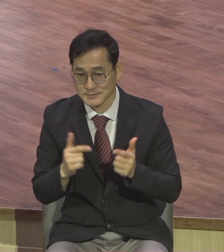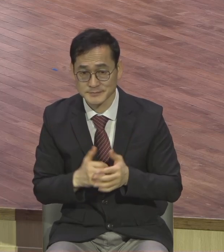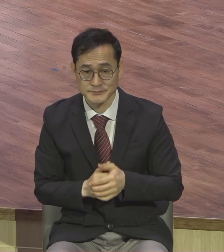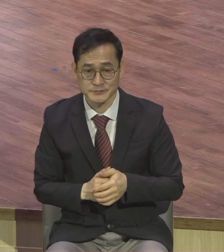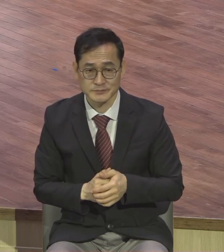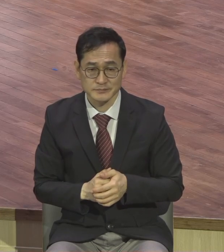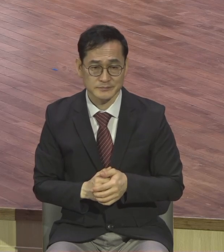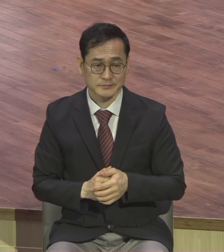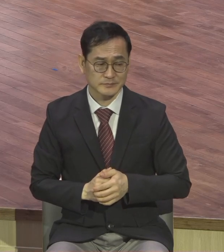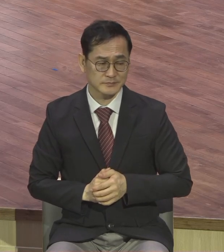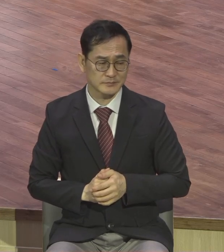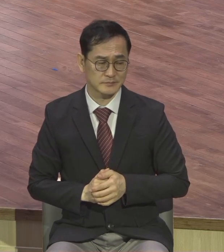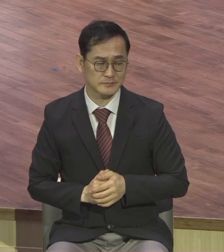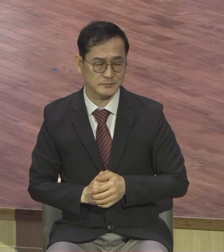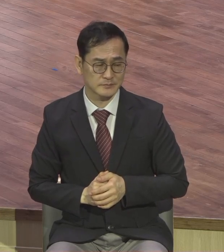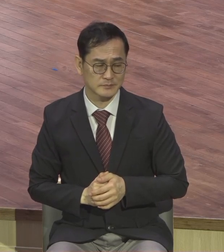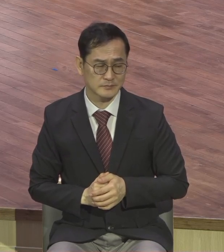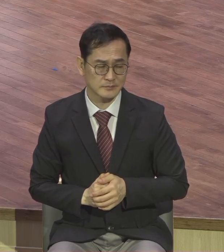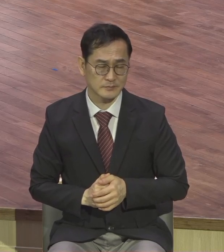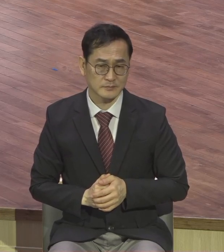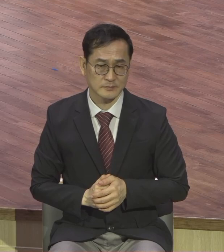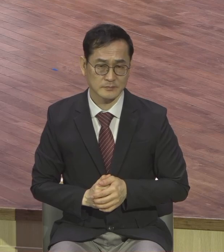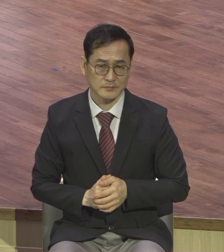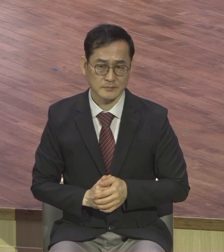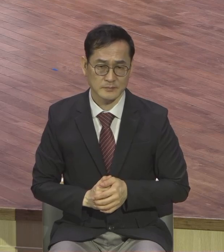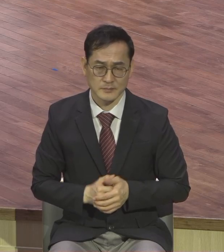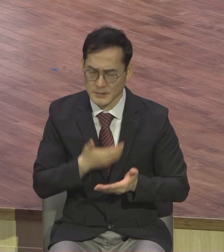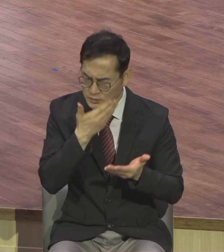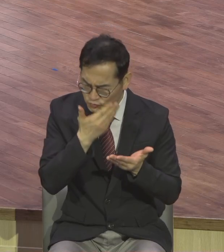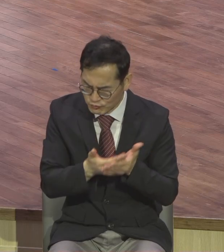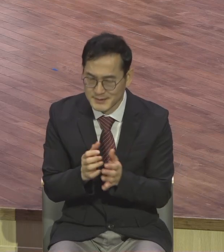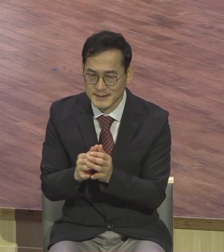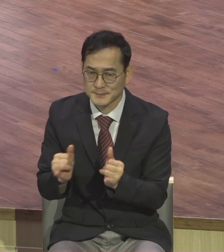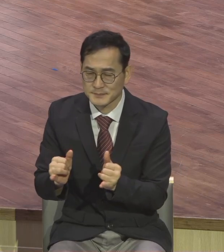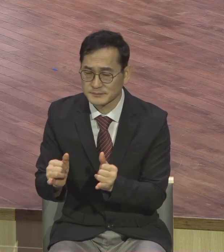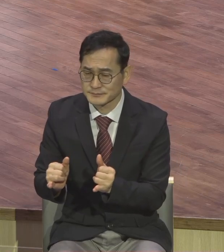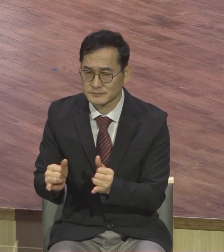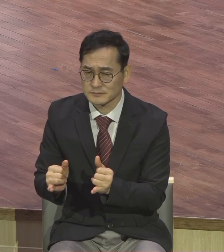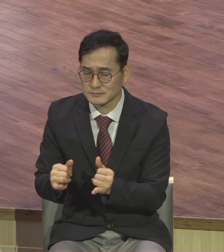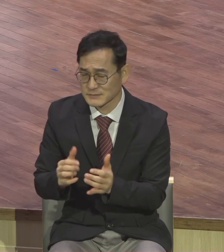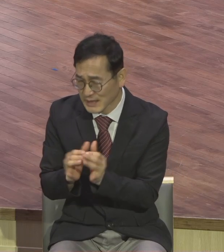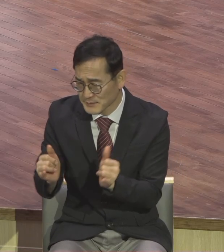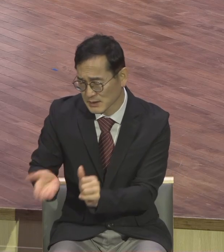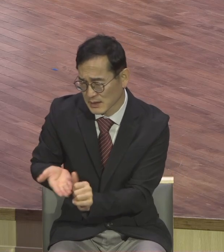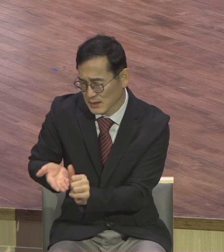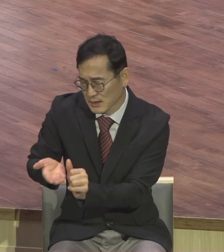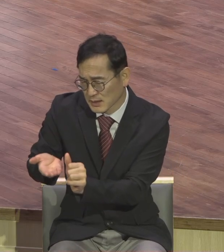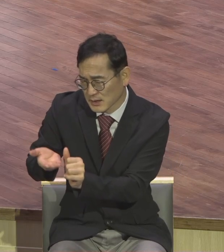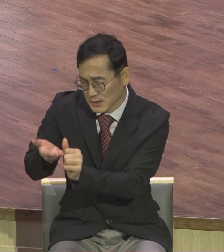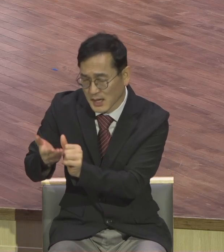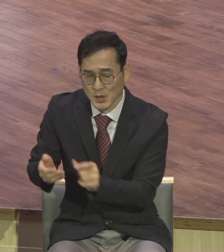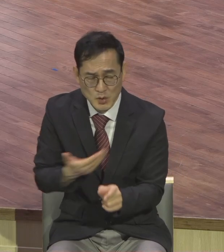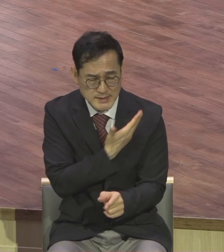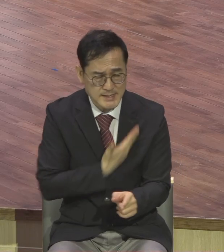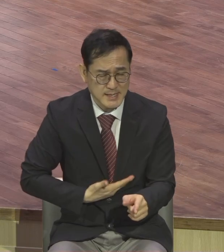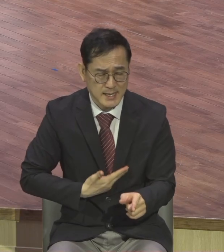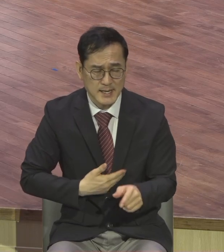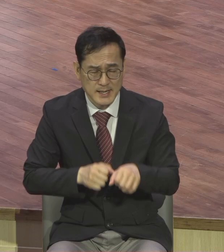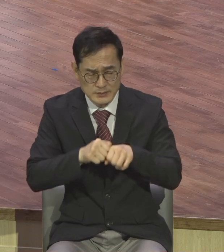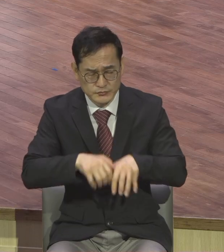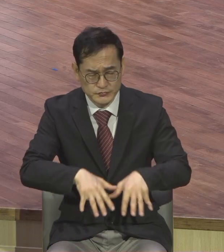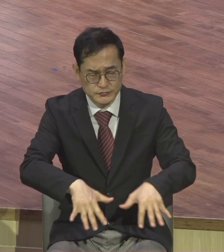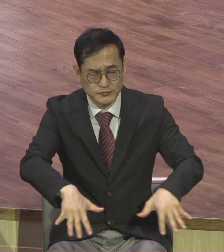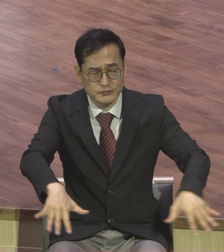전부 다 이 시대의 중지자를 깨우쳐야 되기 때문에, 평신도를 살려내야 되기 때문에, 제자를 만들어야 되기 때문에, 제자는